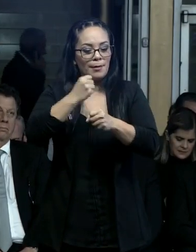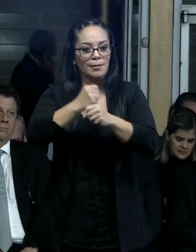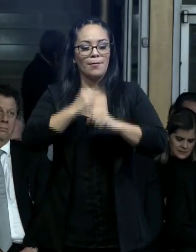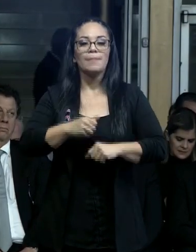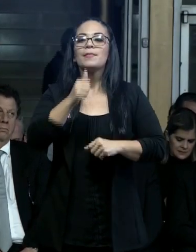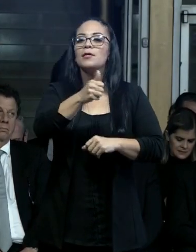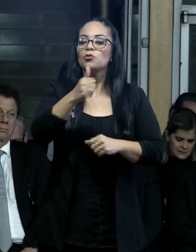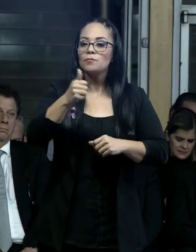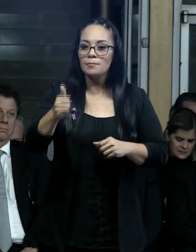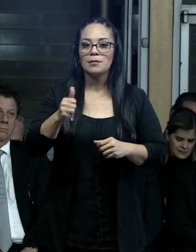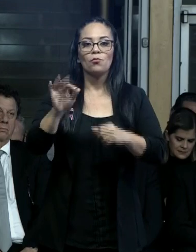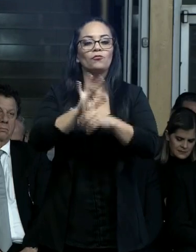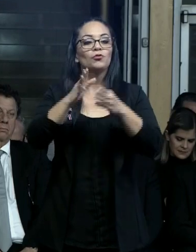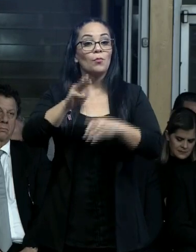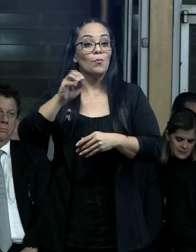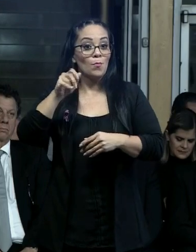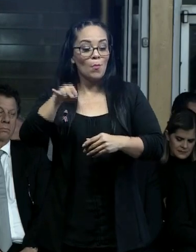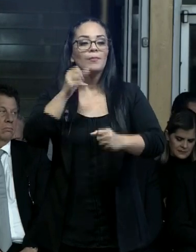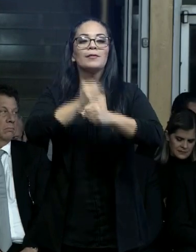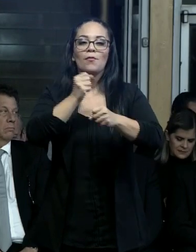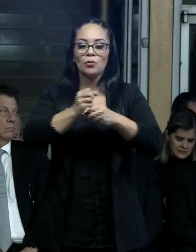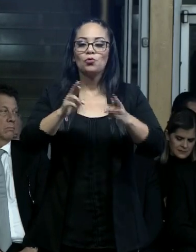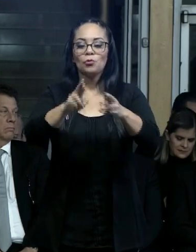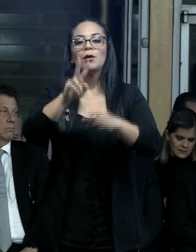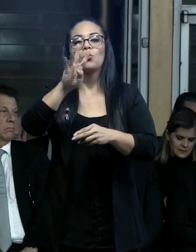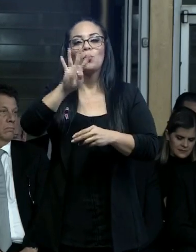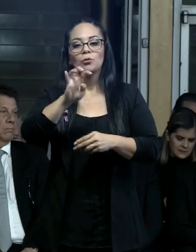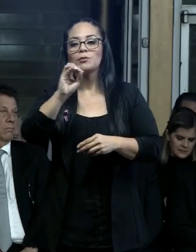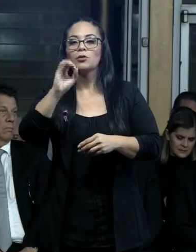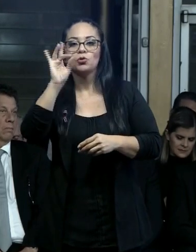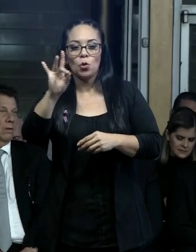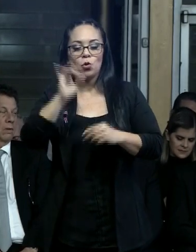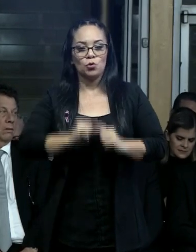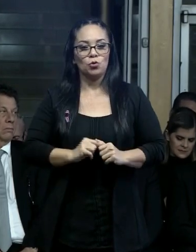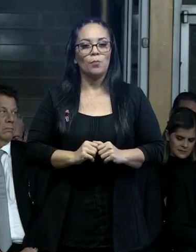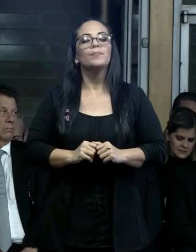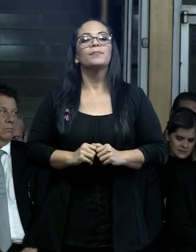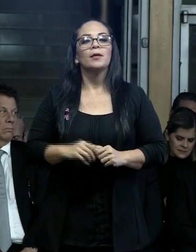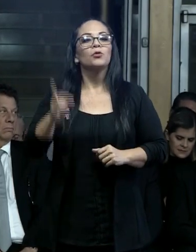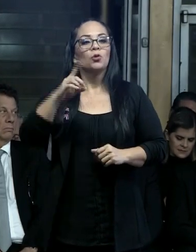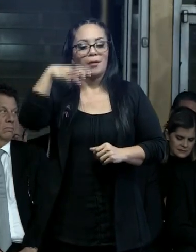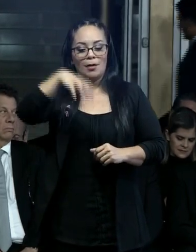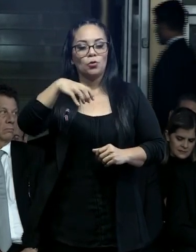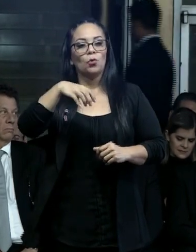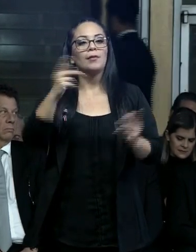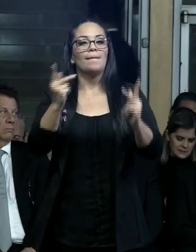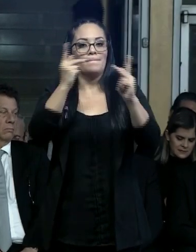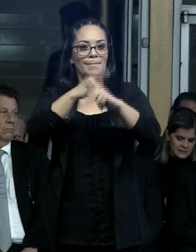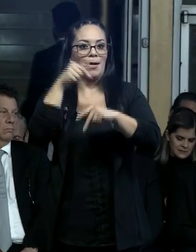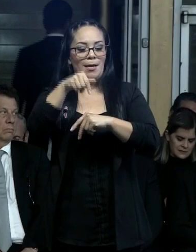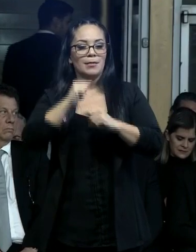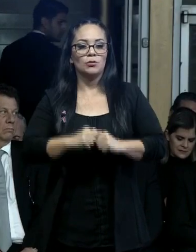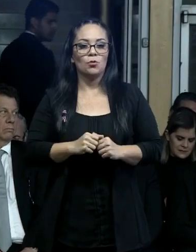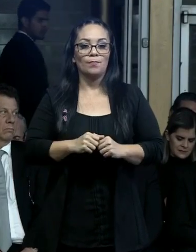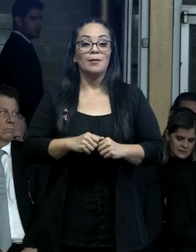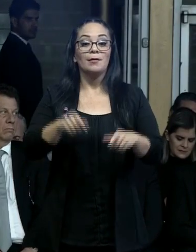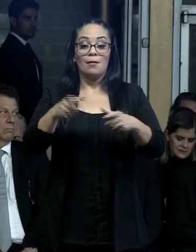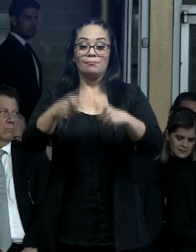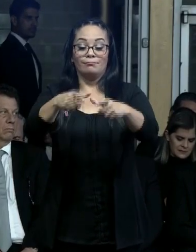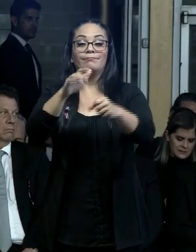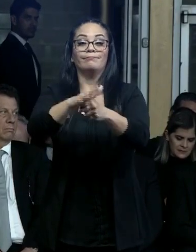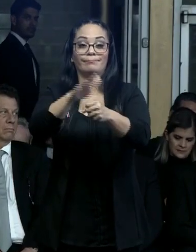Ellos mismos están trabajando en la ruta 408, que atraviesa el Cantón de Paraíso, y bacheando la